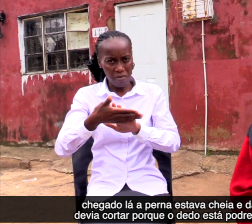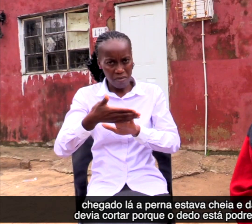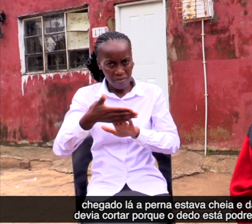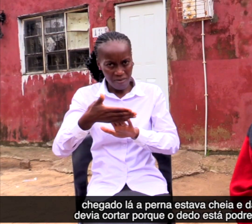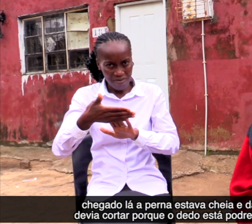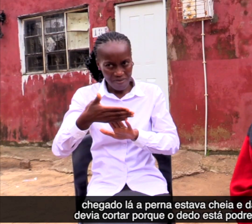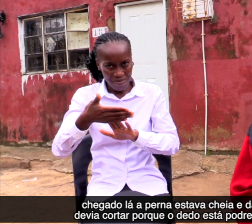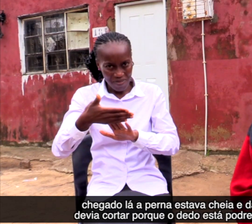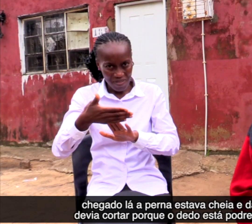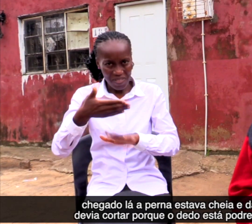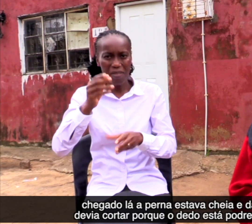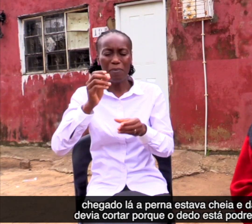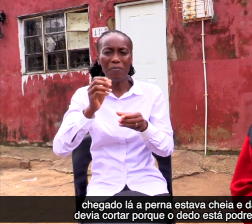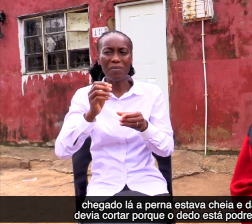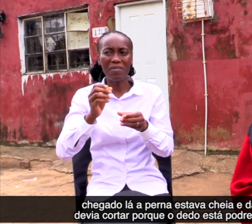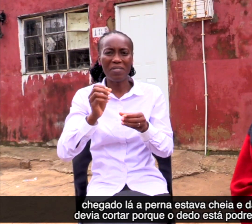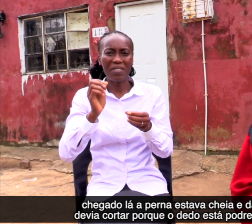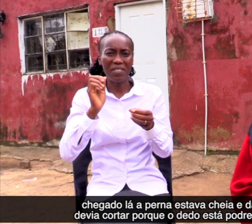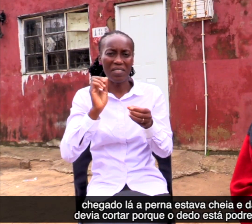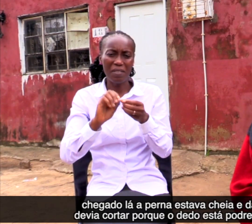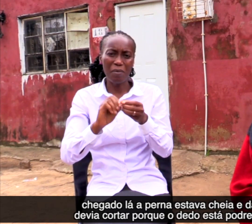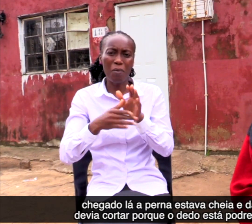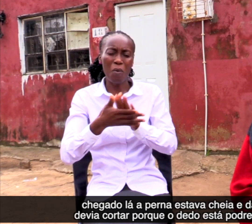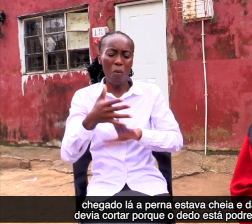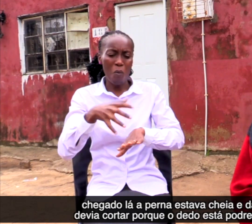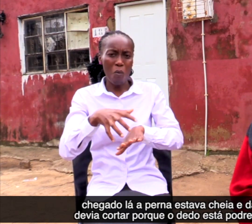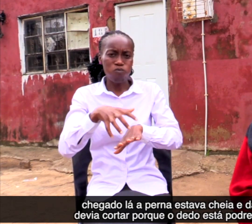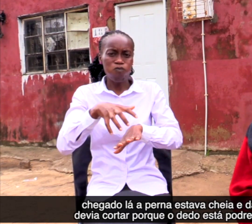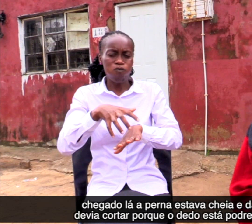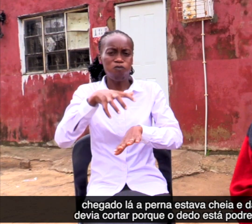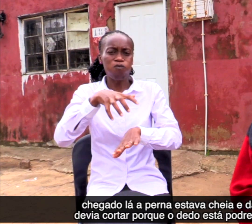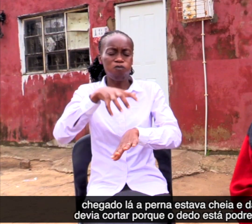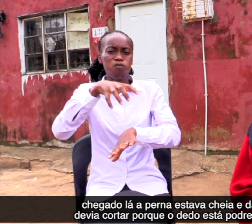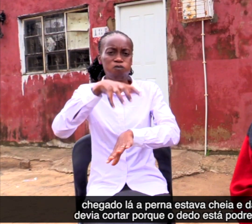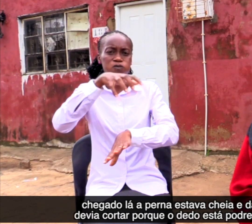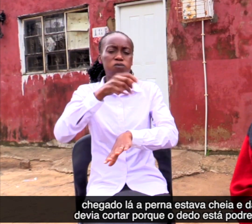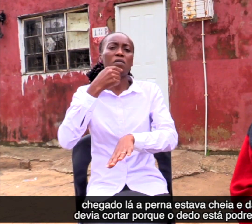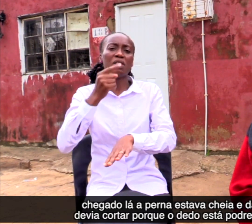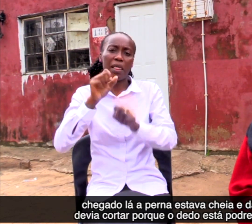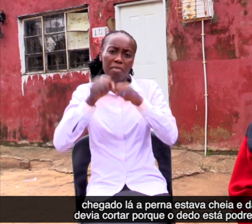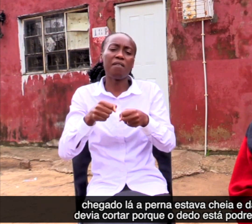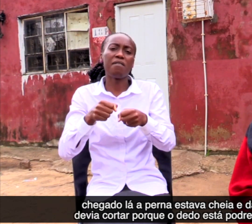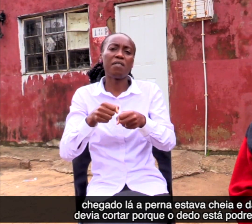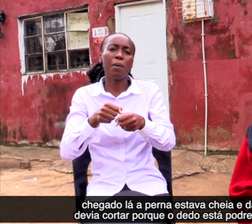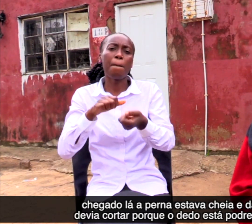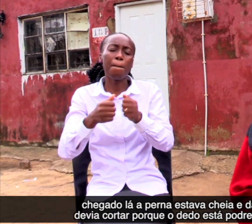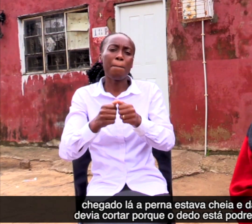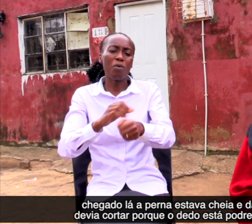cheio. E pronto, disseram que pode cortar. Disse, como vou cortar? Tem que cortar, porque o dedo já está